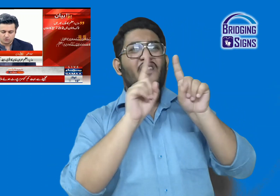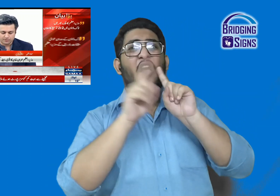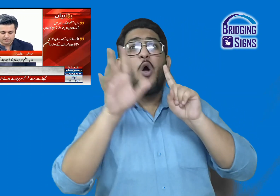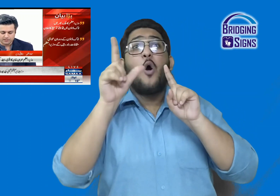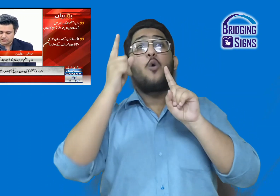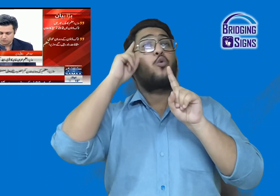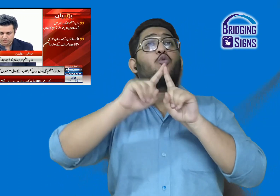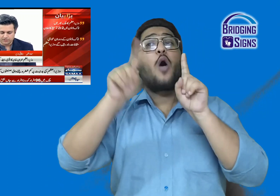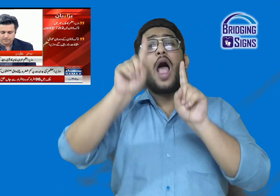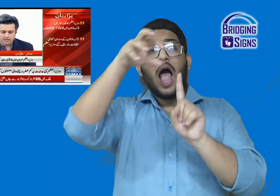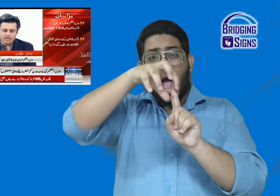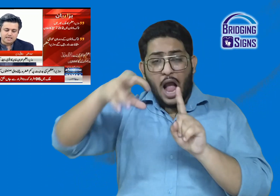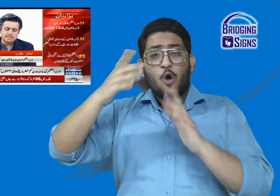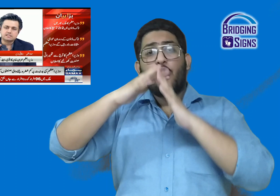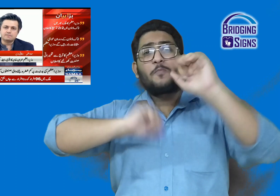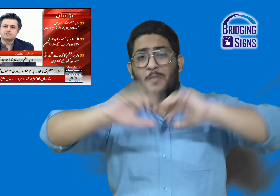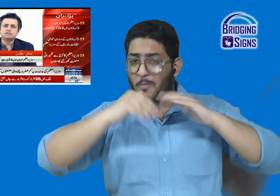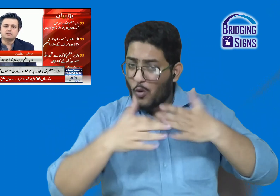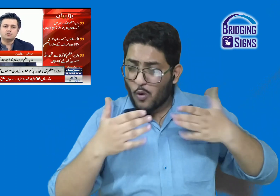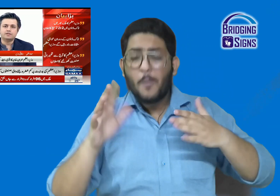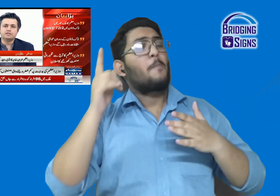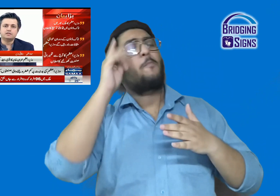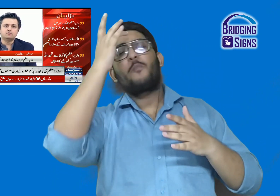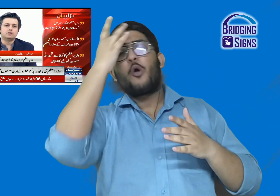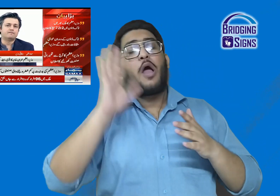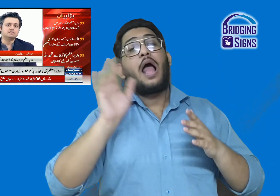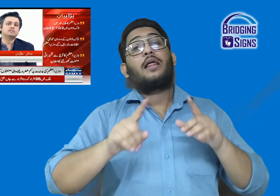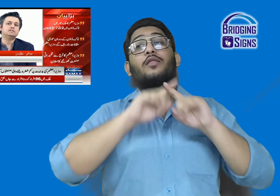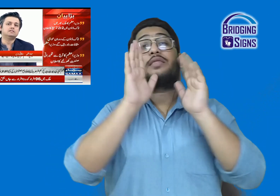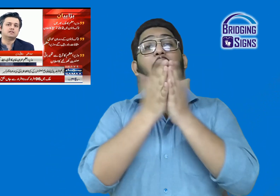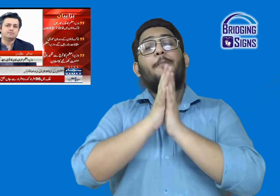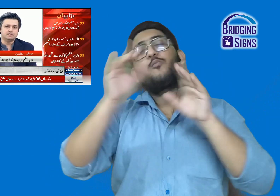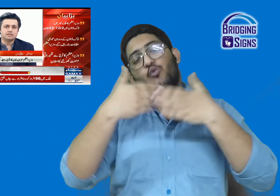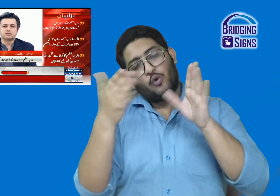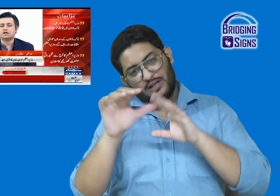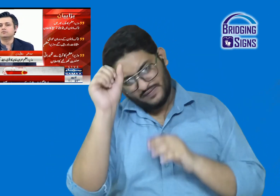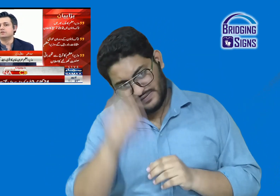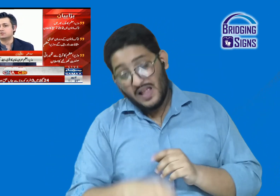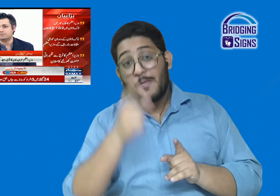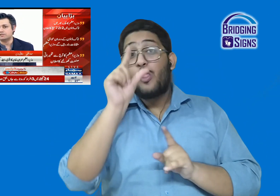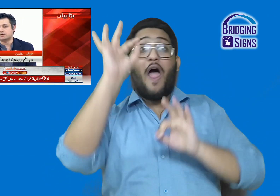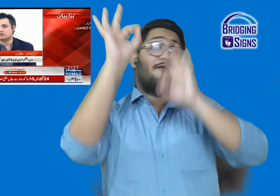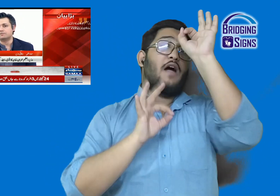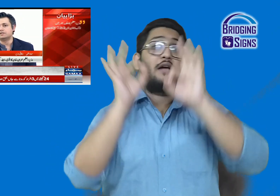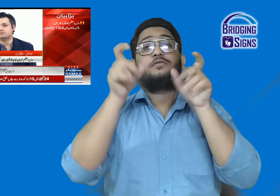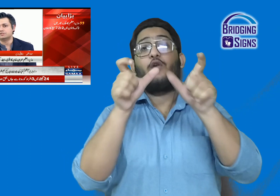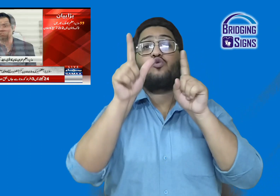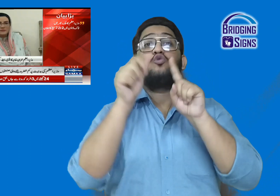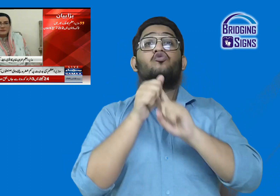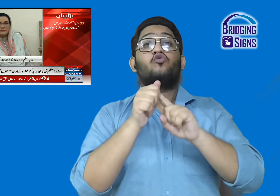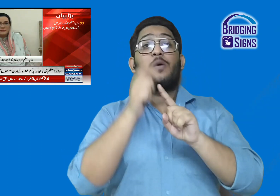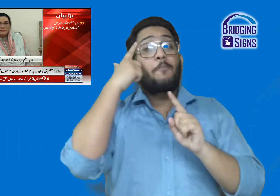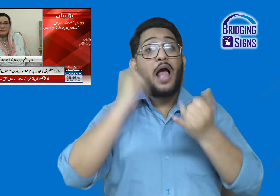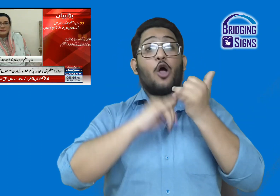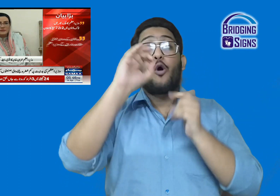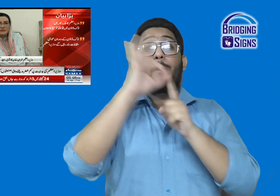खोली जाएँ या होम डिलीवरी के लिए खोली जाएँ, ये सब सनतें खुलेंगी उन हफाजती तदाबीर के साथ, उन एस ओ पी स्टैंडर्ड ऑपरेटिंग प्रोसीजर्स